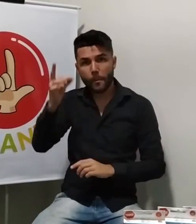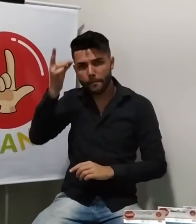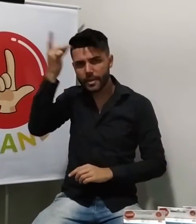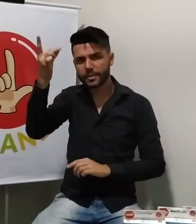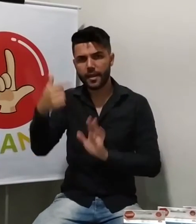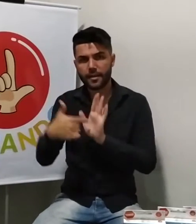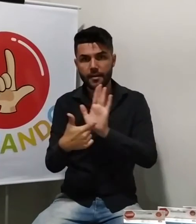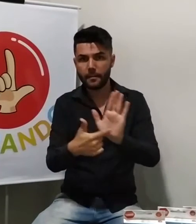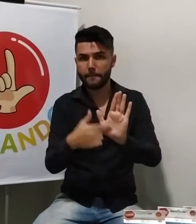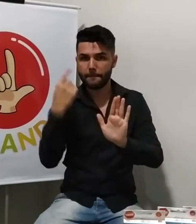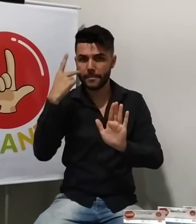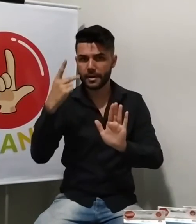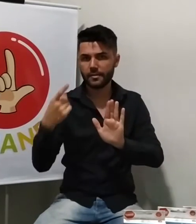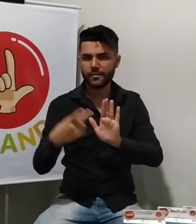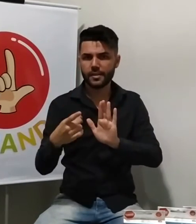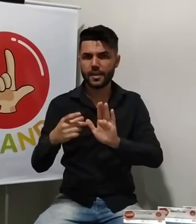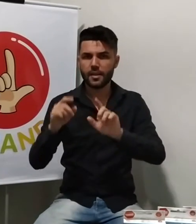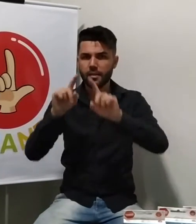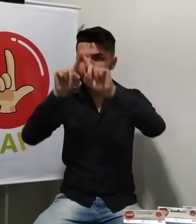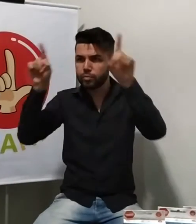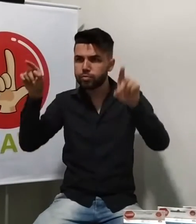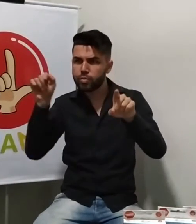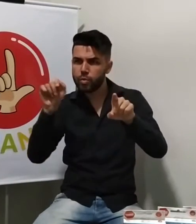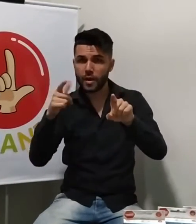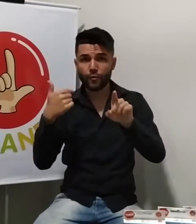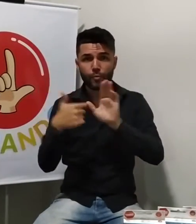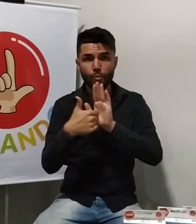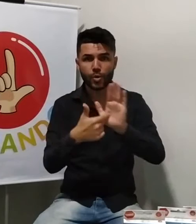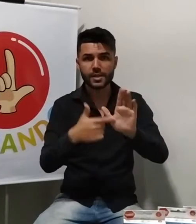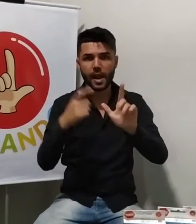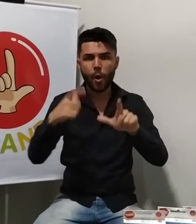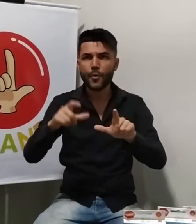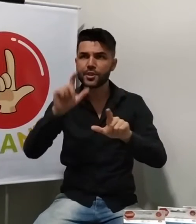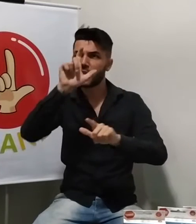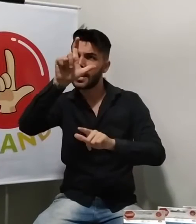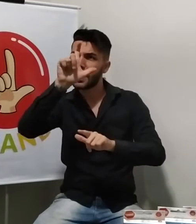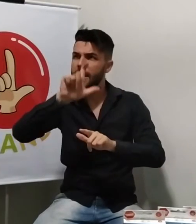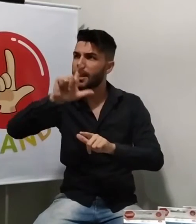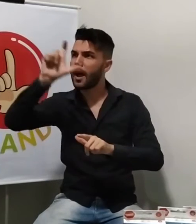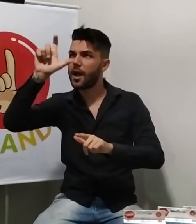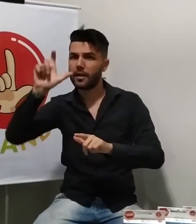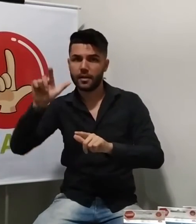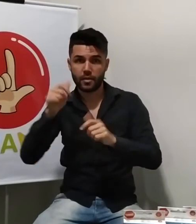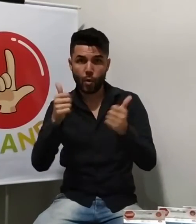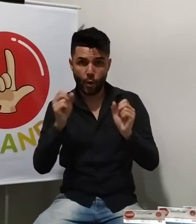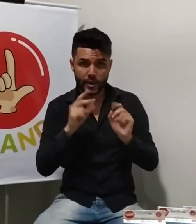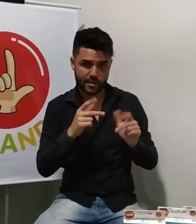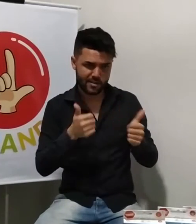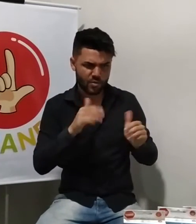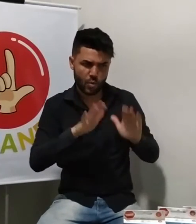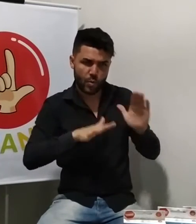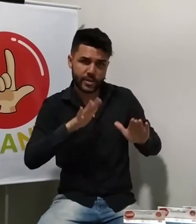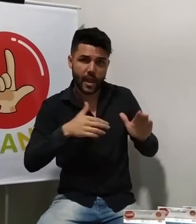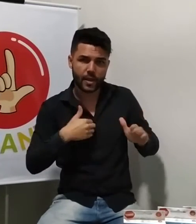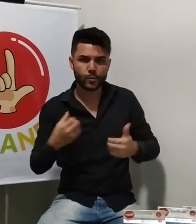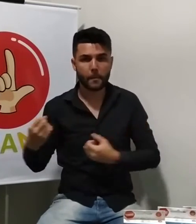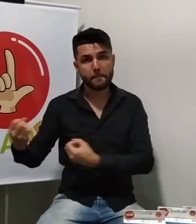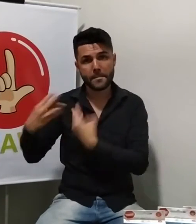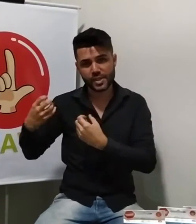e no Hotmail, lá nos Estados Unidos, e um fundo mineiro, e esse fundo aportou 5 milhões na Samba pra gente criar essa plataforma. O meu primeiro argumento era, bicho,